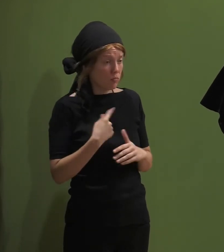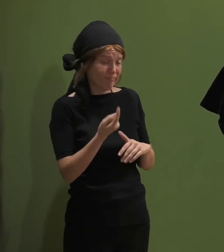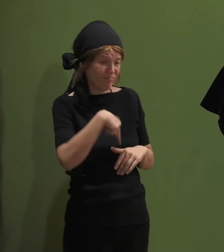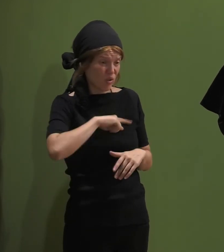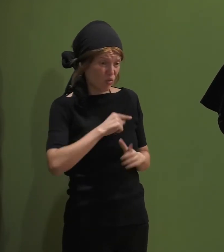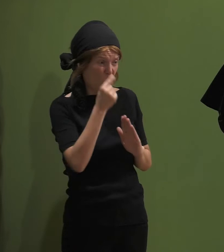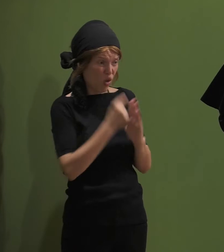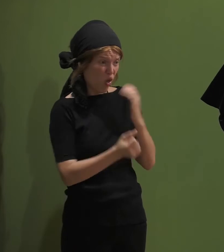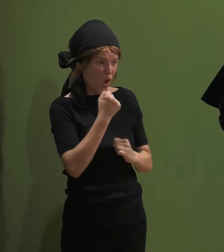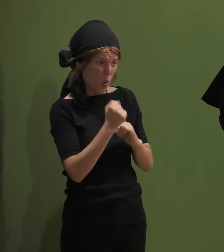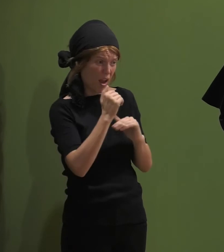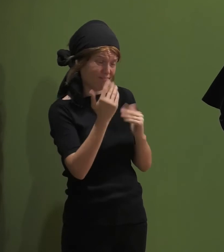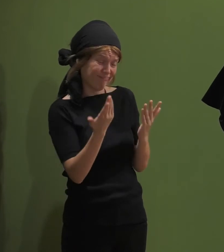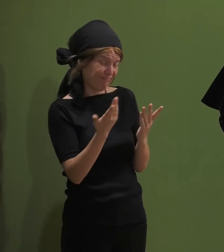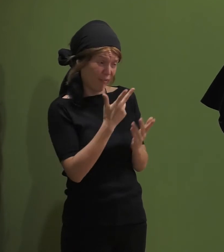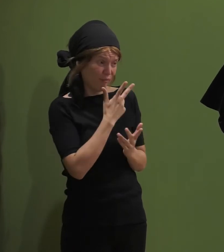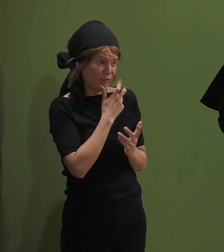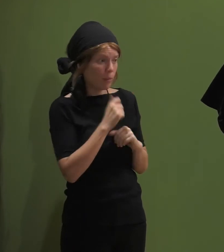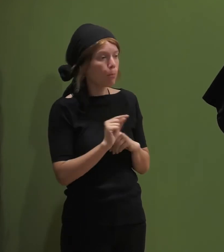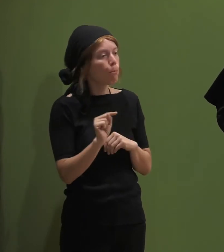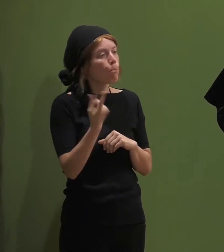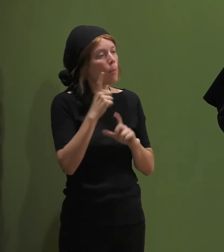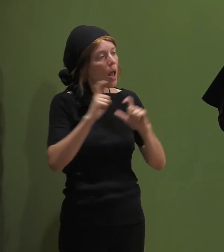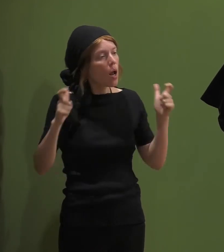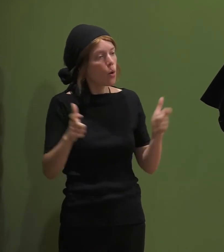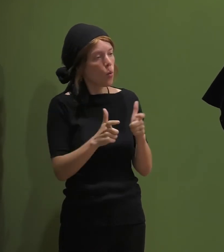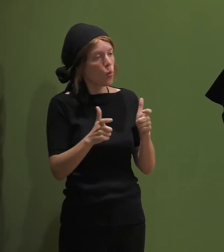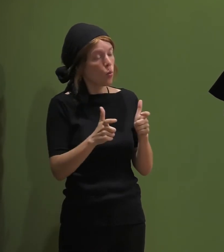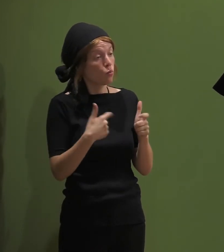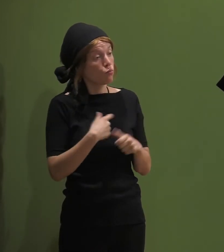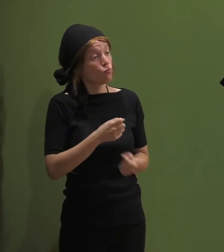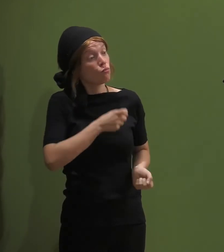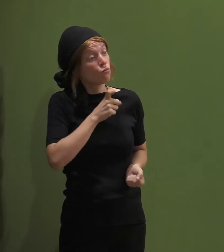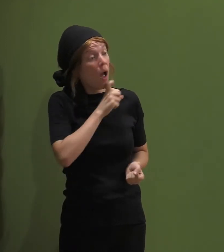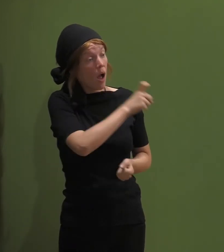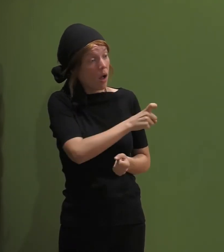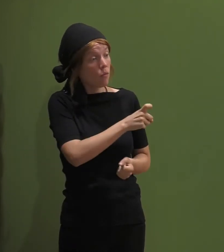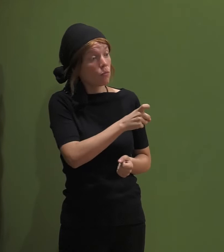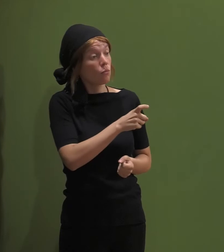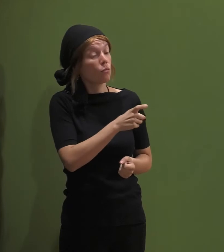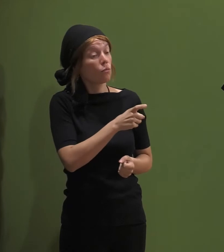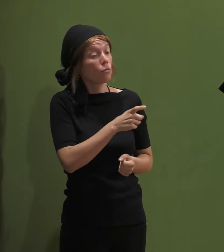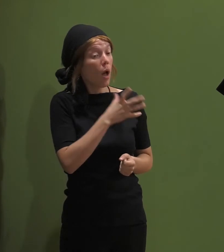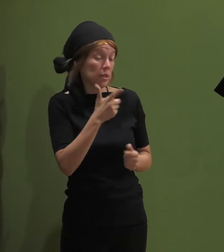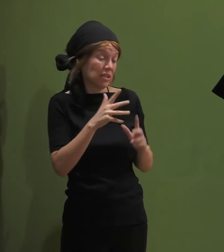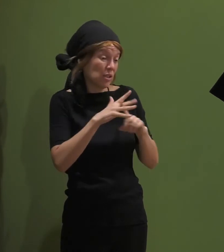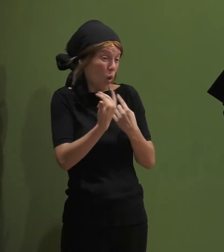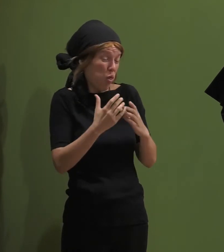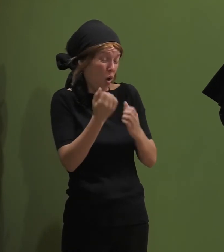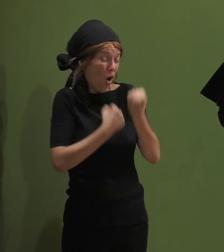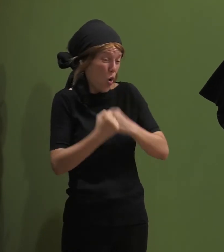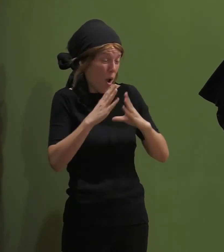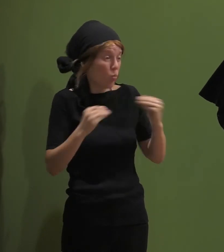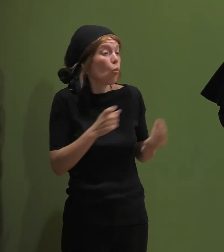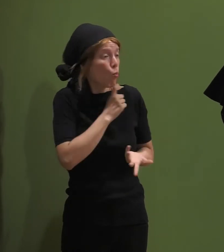inferioridad de condiciones económicas. En la primera reunión que mantuvimos, le comuniqué el estado económico en el que se encontraba la UE. A partir de esa